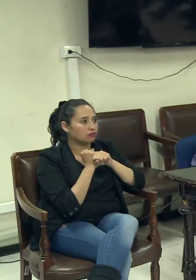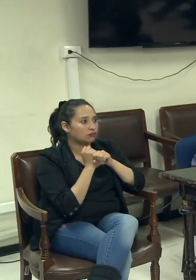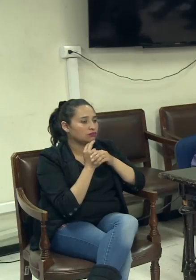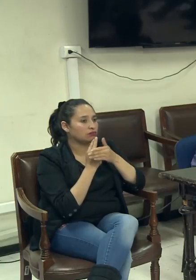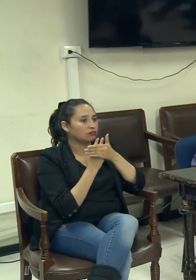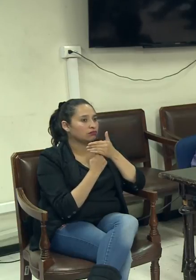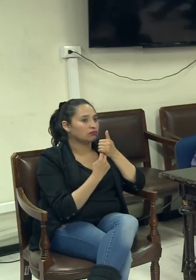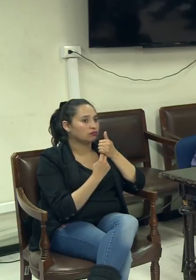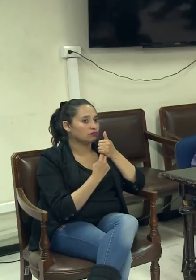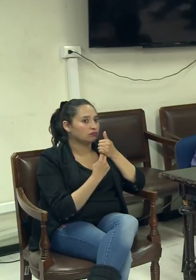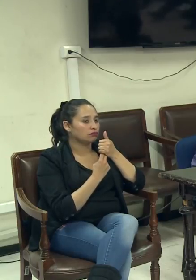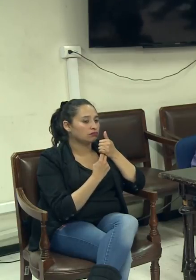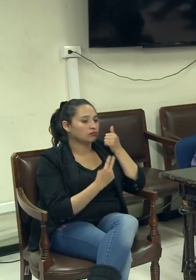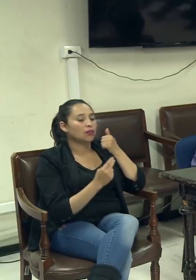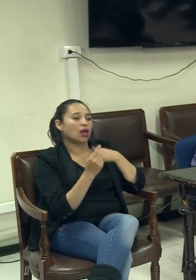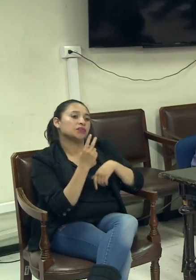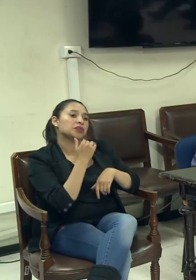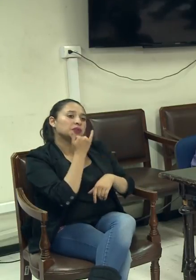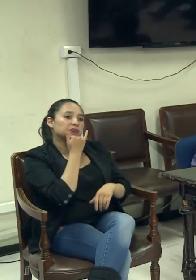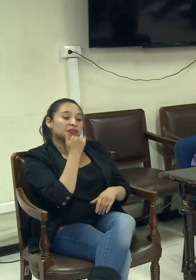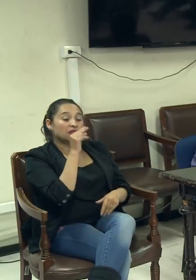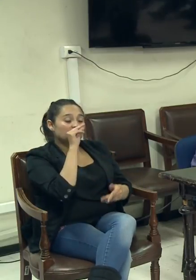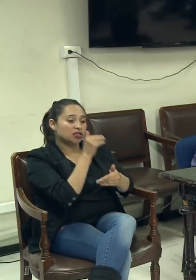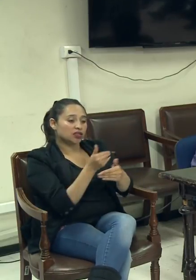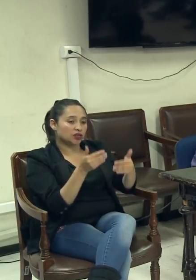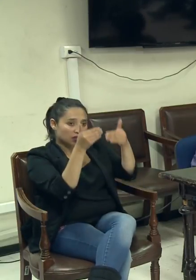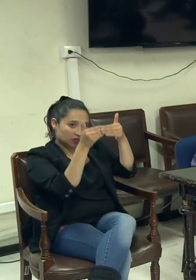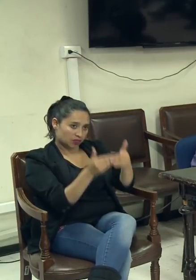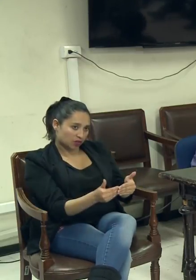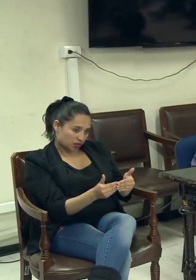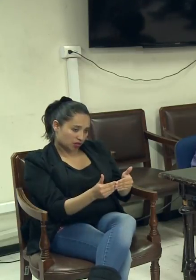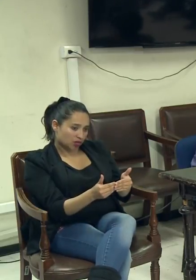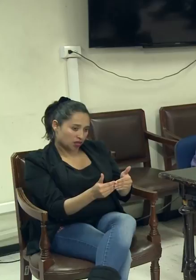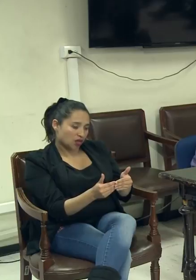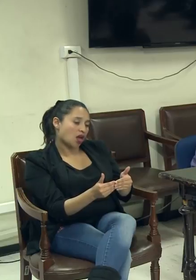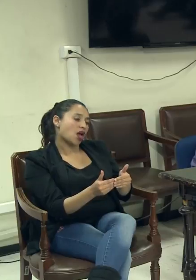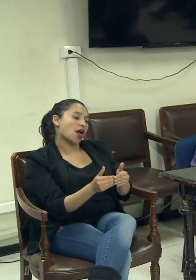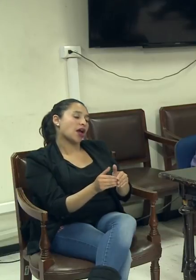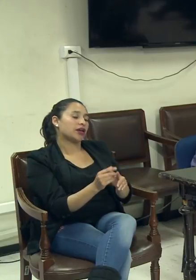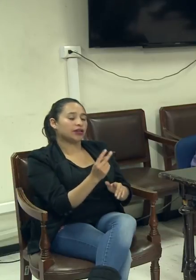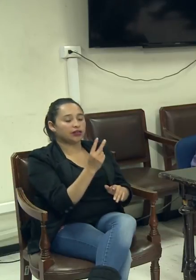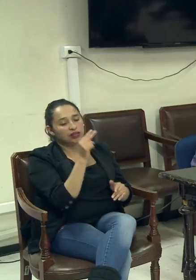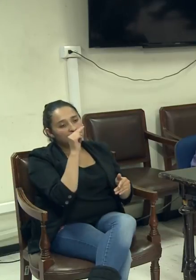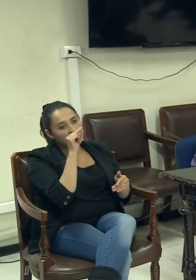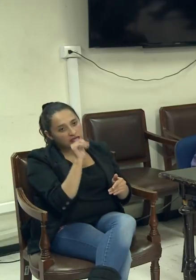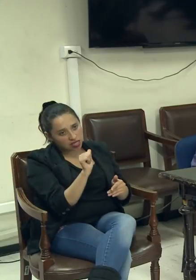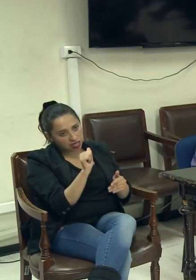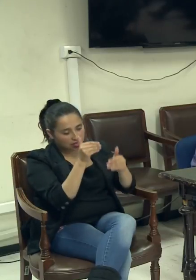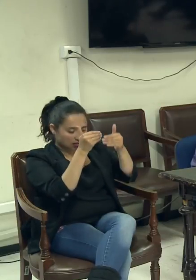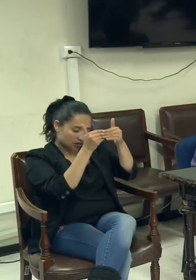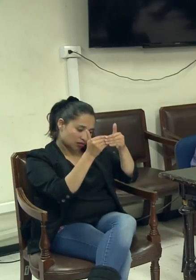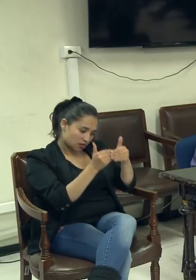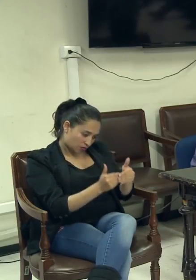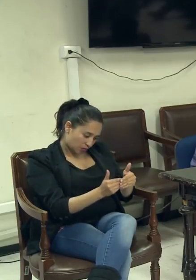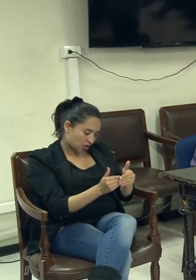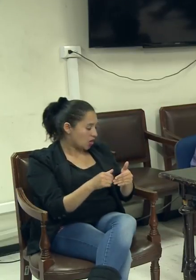discapacidades aprenden tanto y más de las niñas con discapacidades que el contrario.